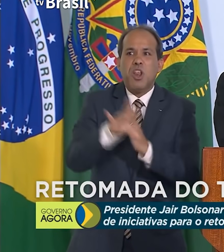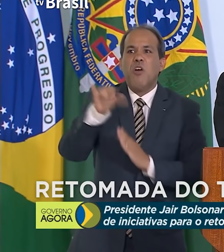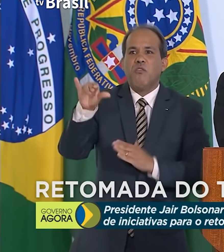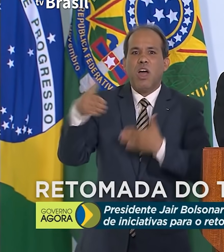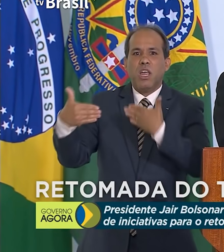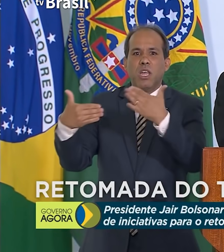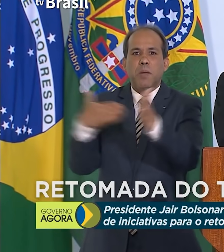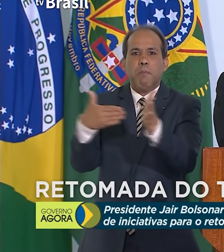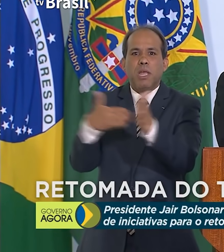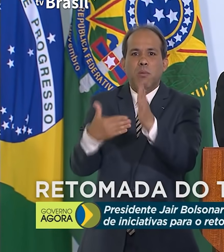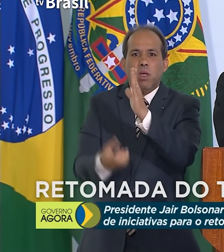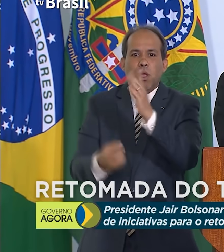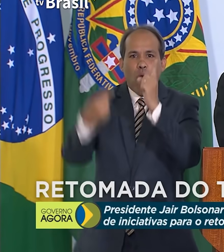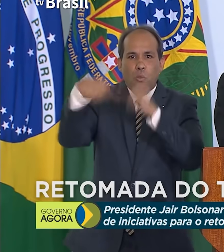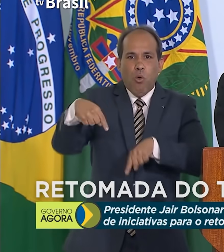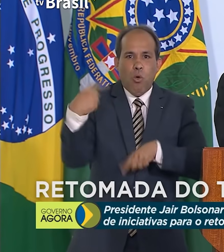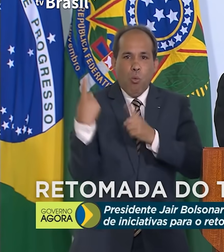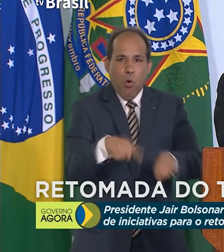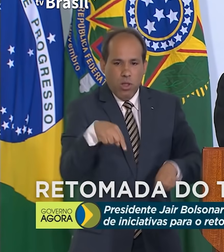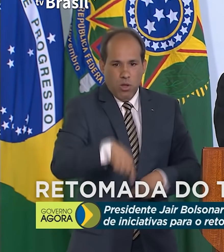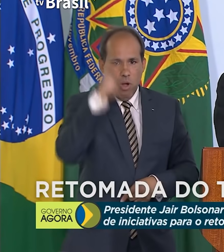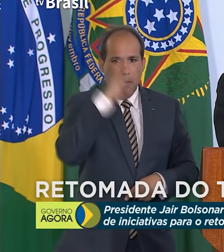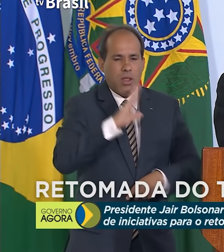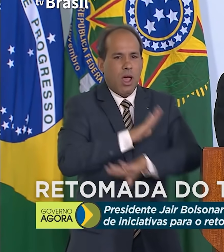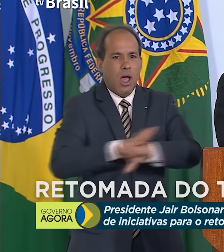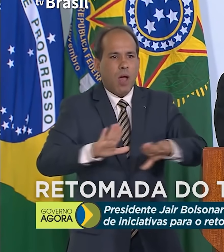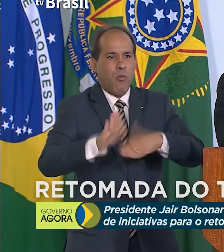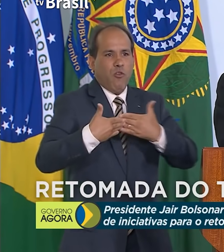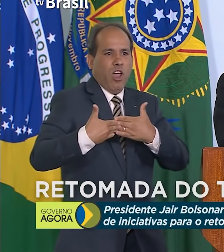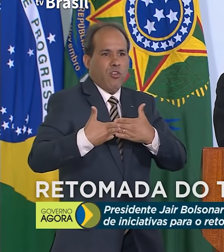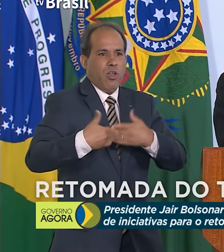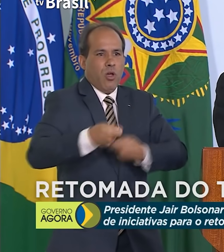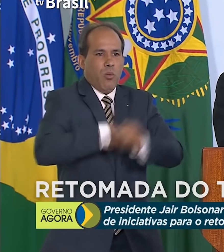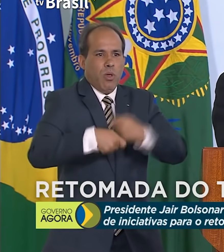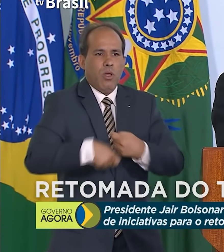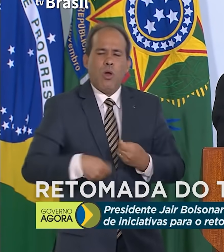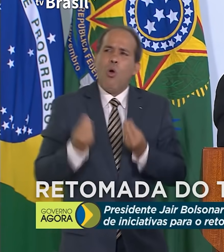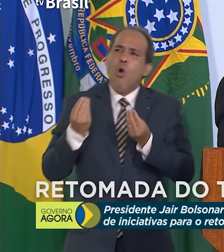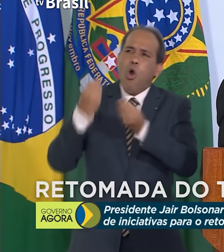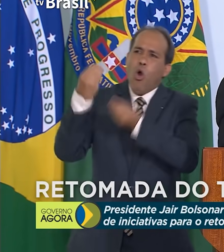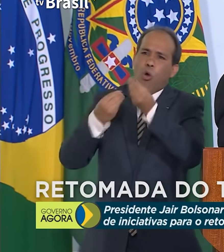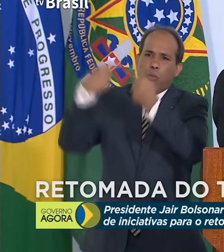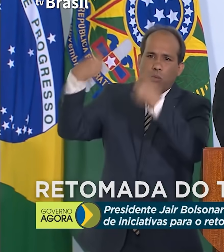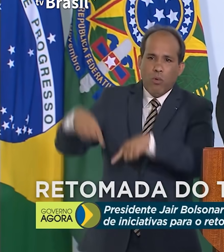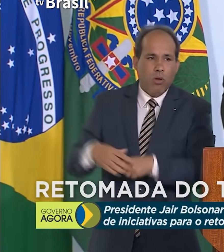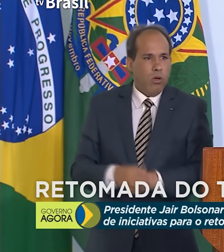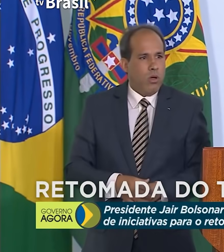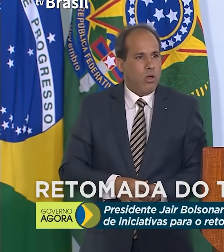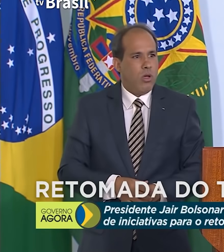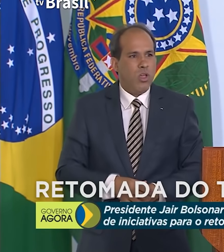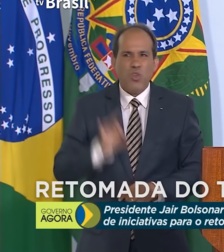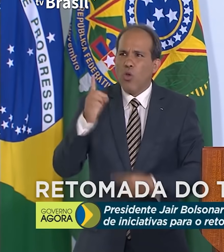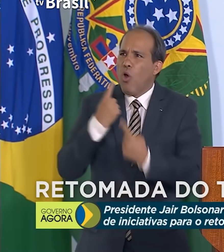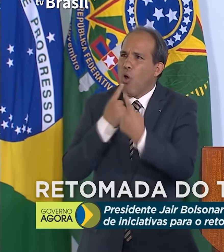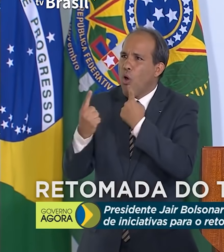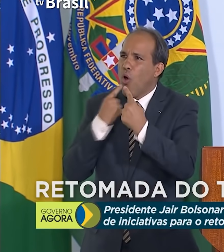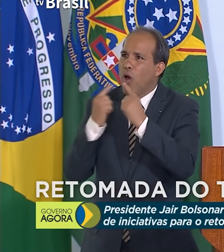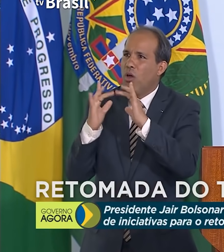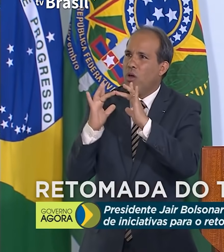Brasil é e como é que nós podemos fazer frente a tudo isso apenas de Formação nada